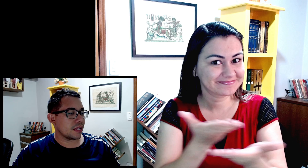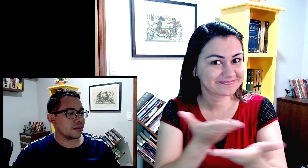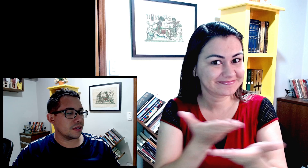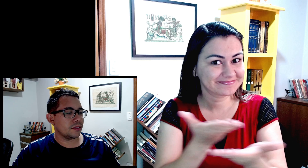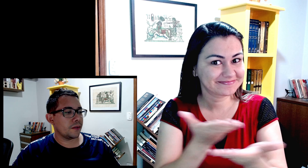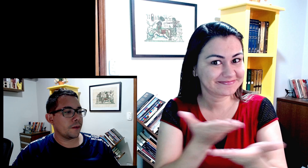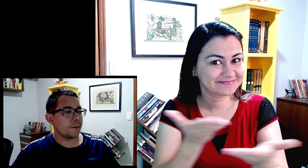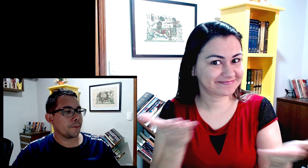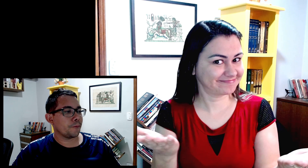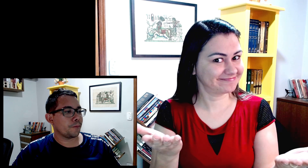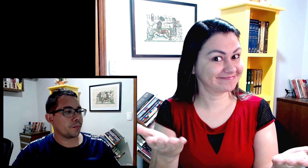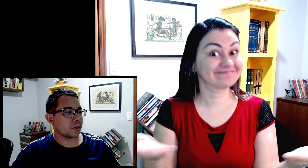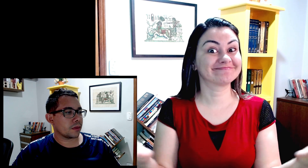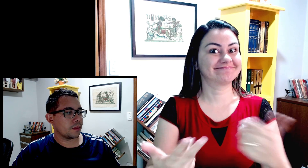sinalizando.